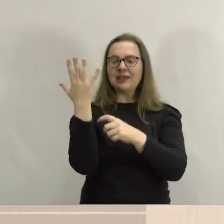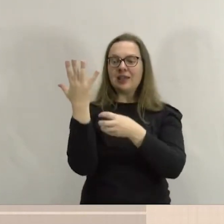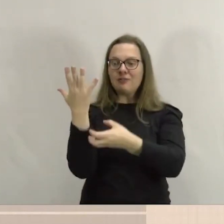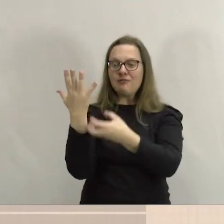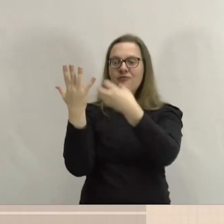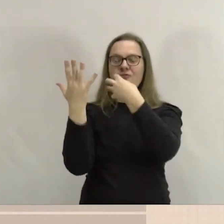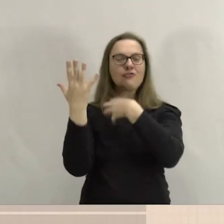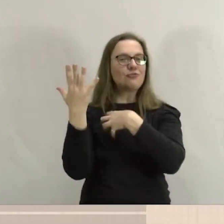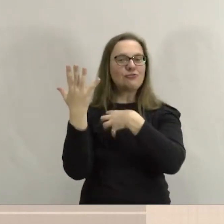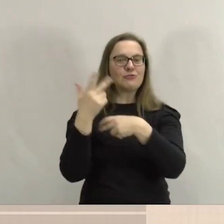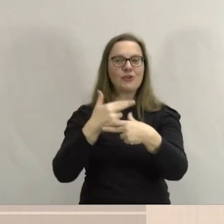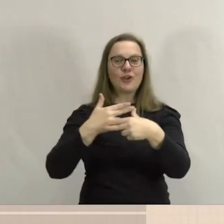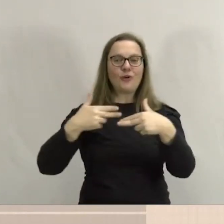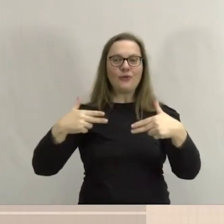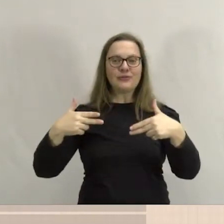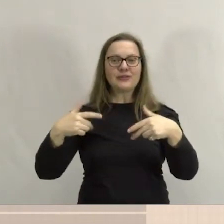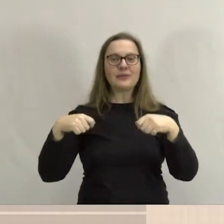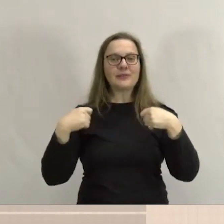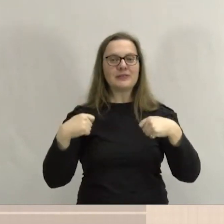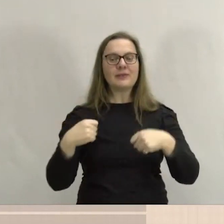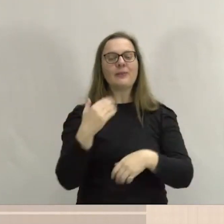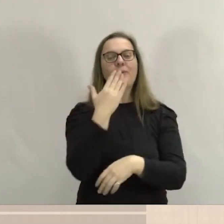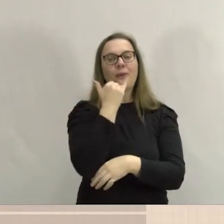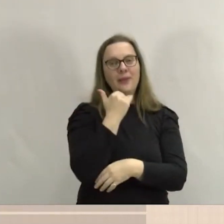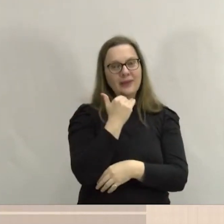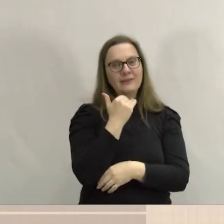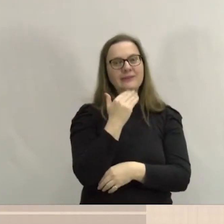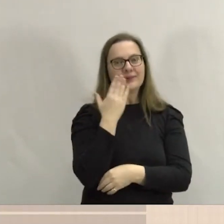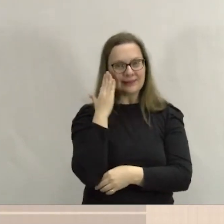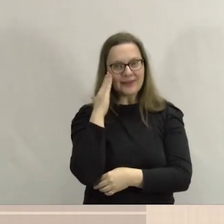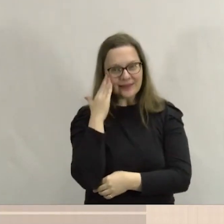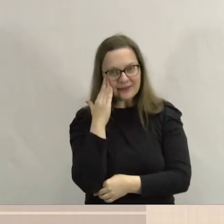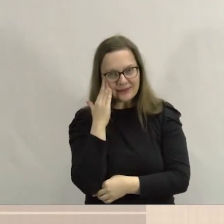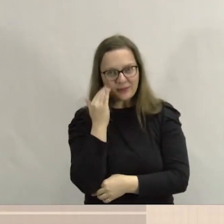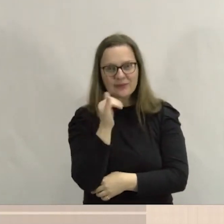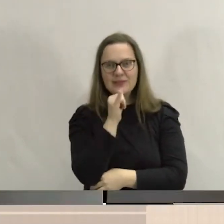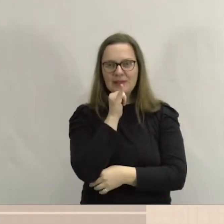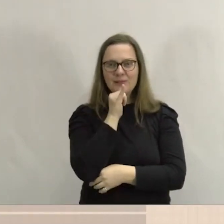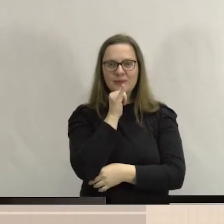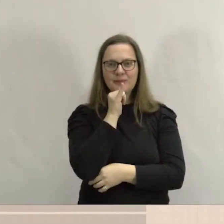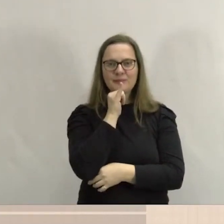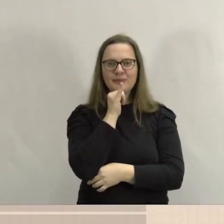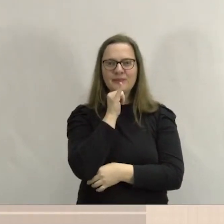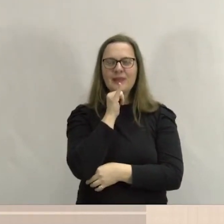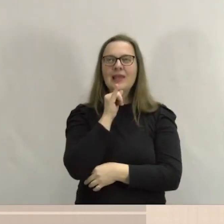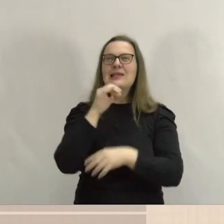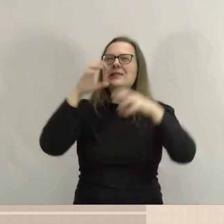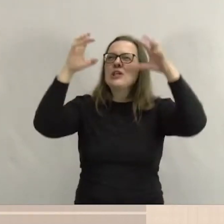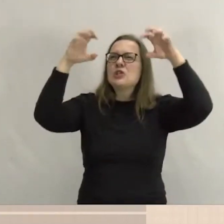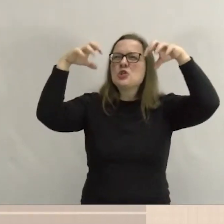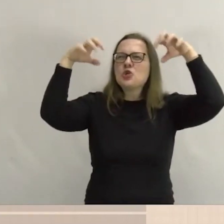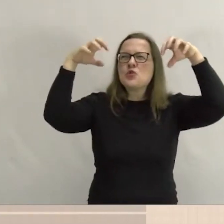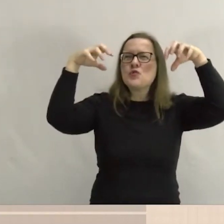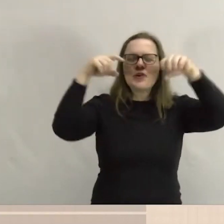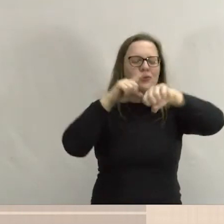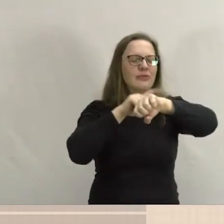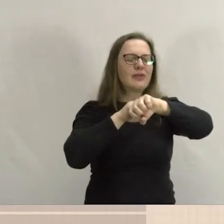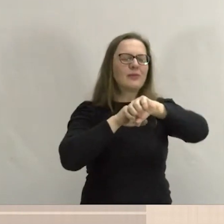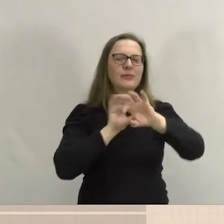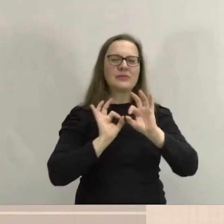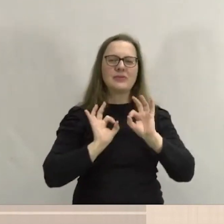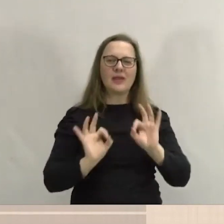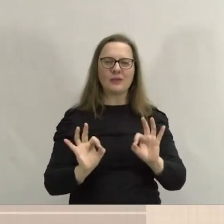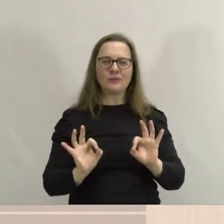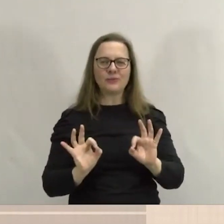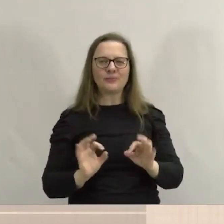essa chuva da bênção de Deus, a chuva temporã e a chuva serôdia, e as